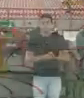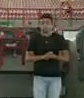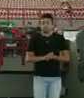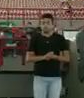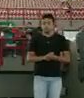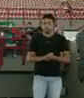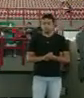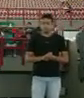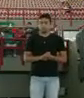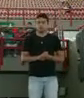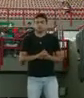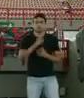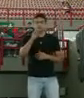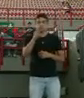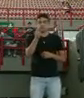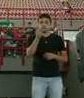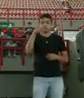está dizendo, ó,